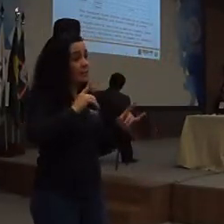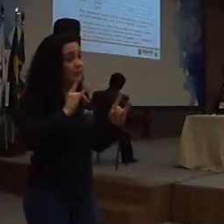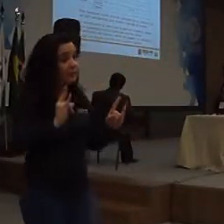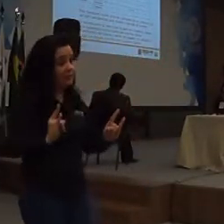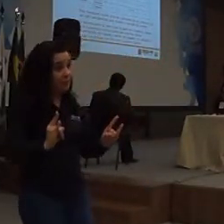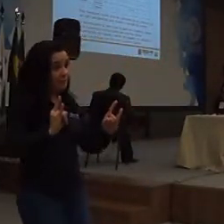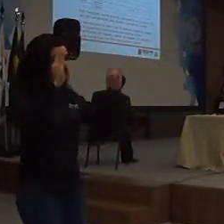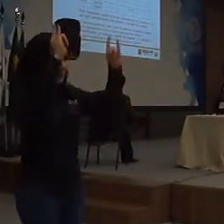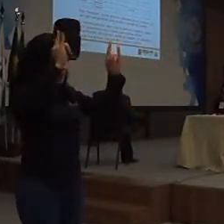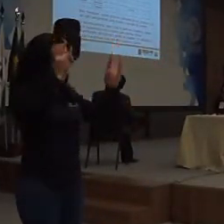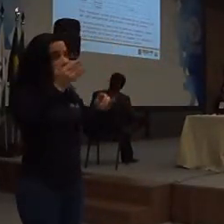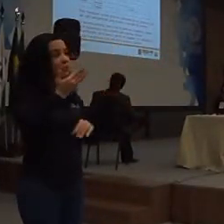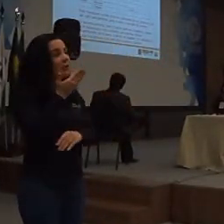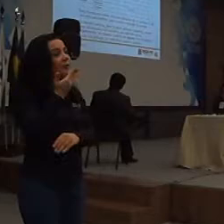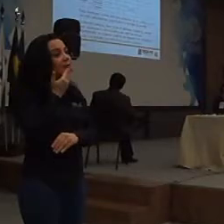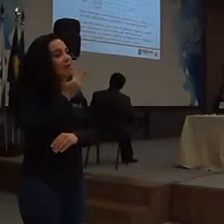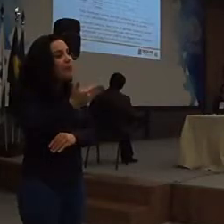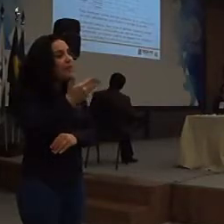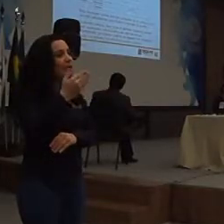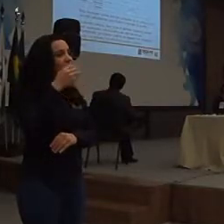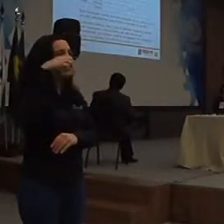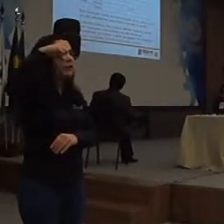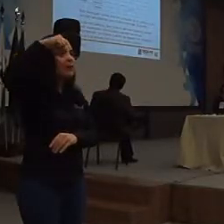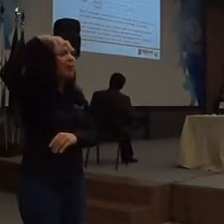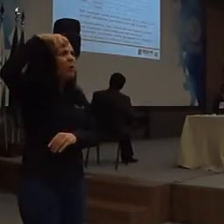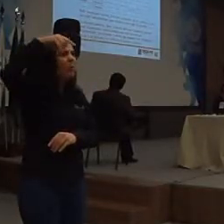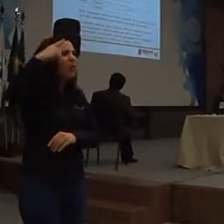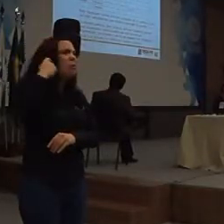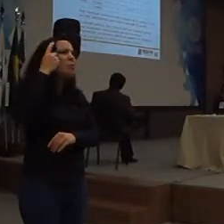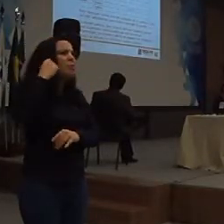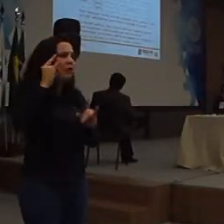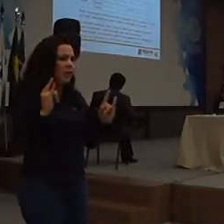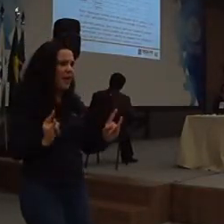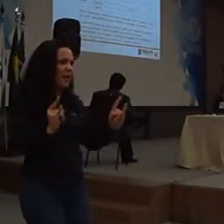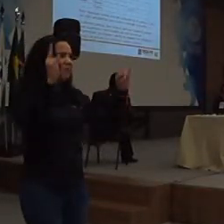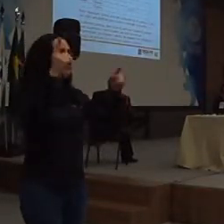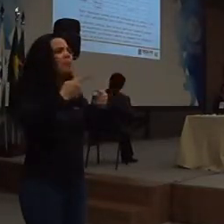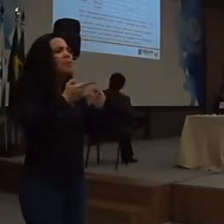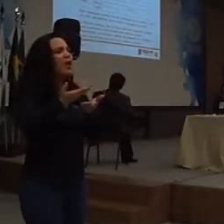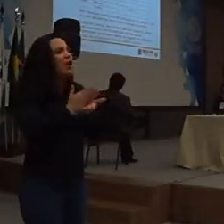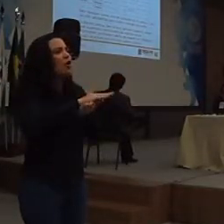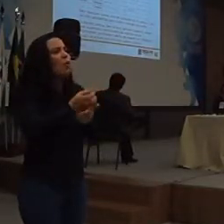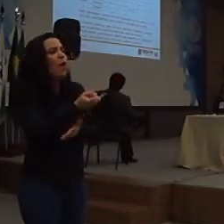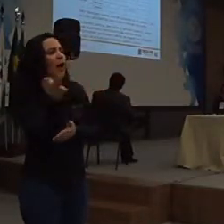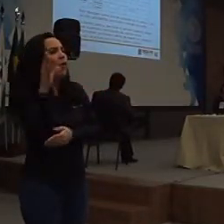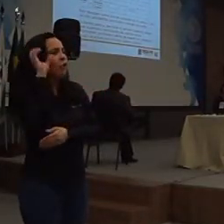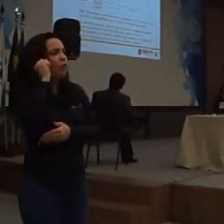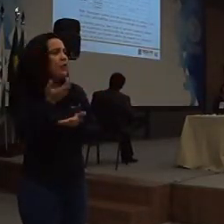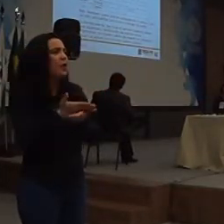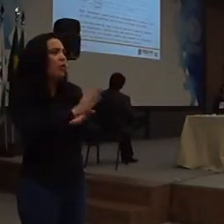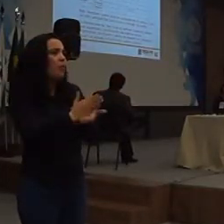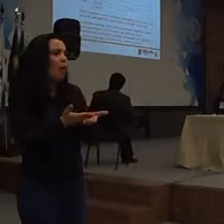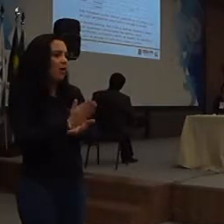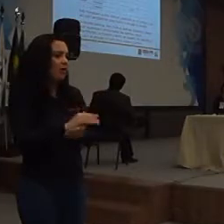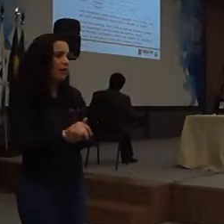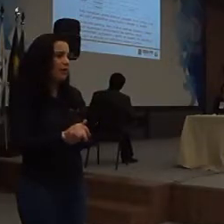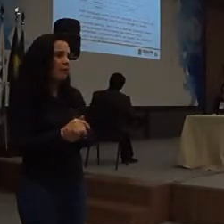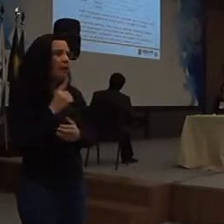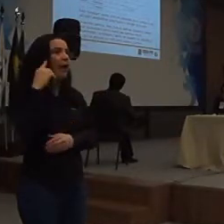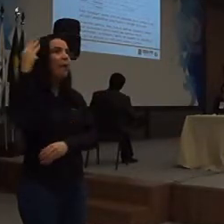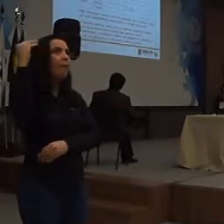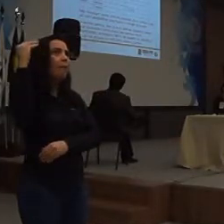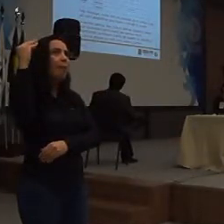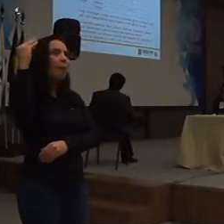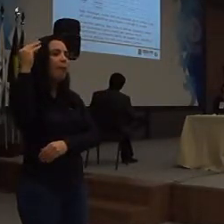tirar a sonorização dos elevadores, porque incomoda algumas pessoas. Então, é